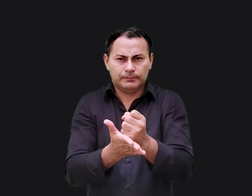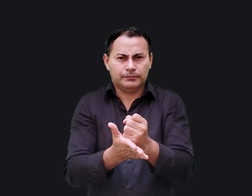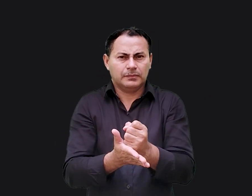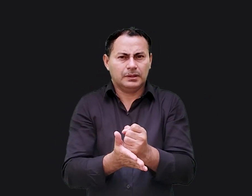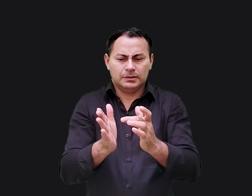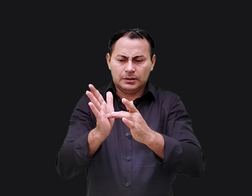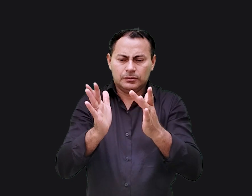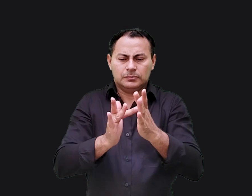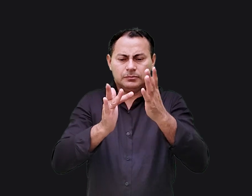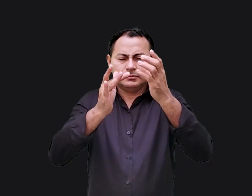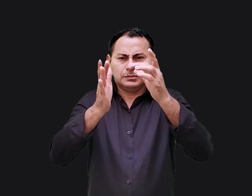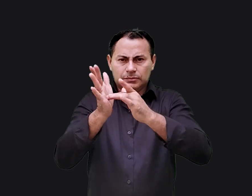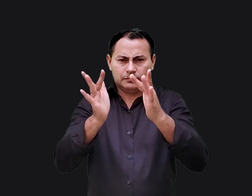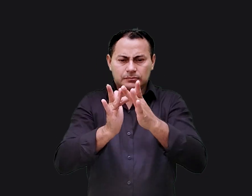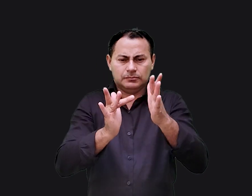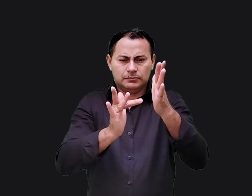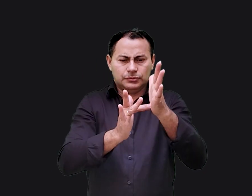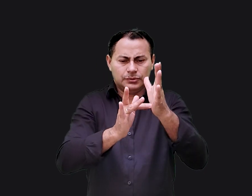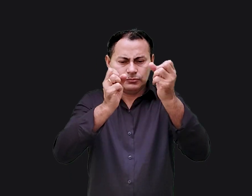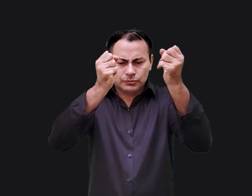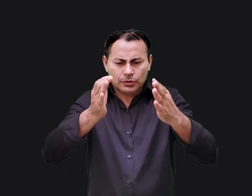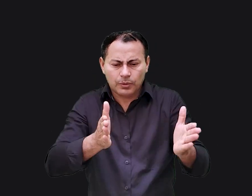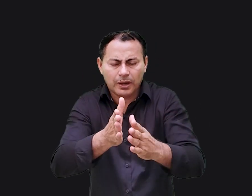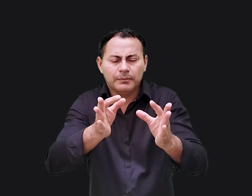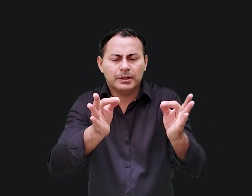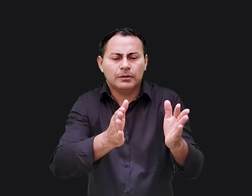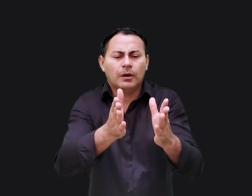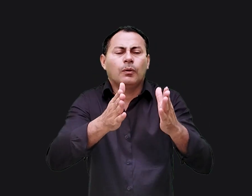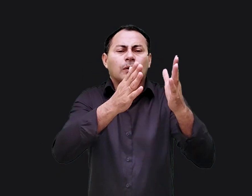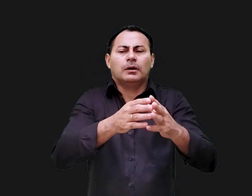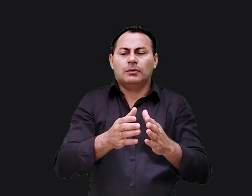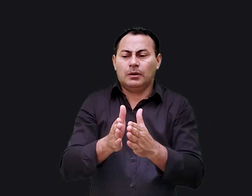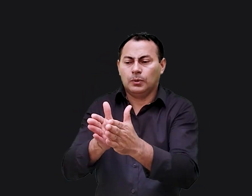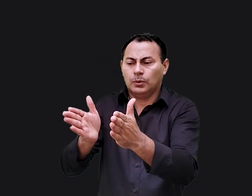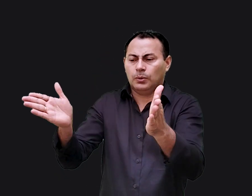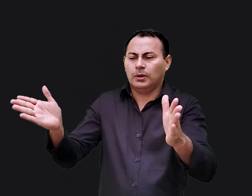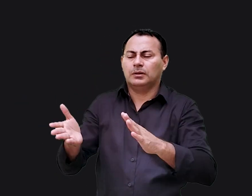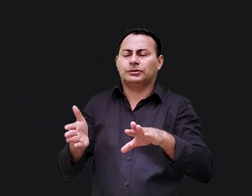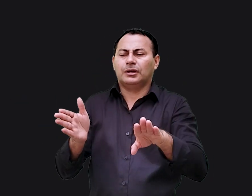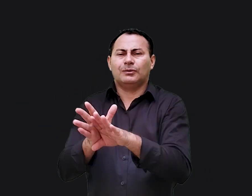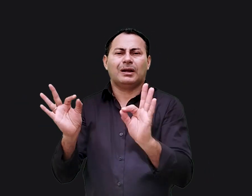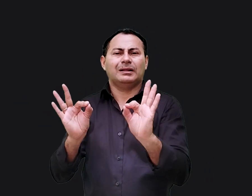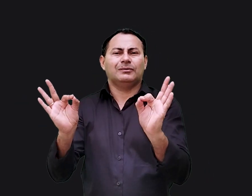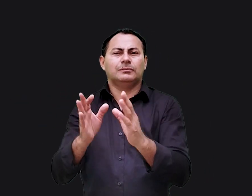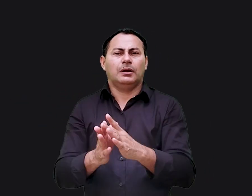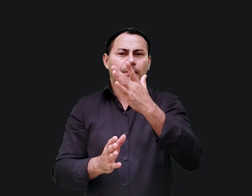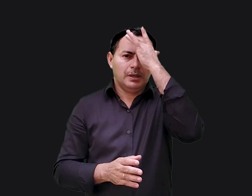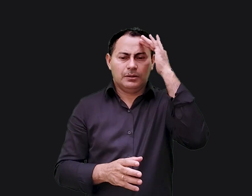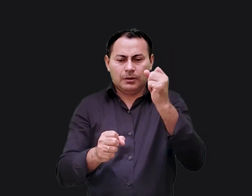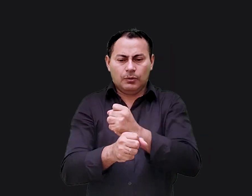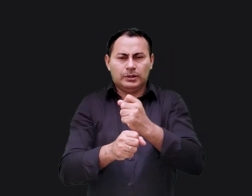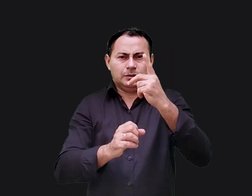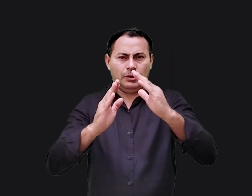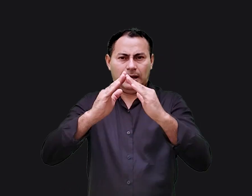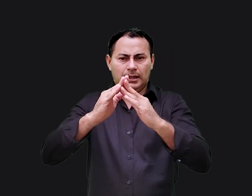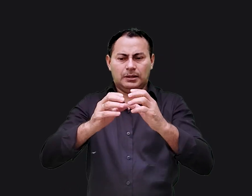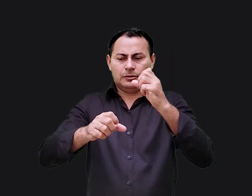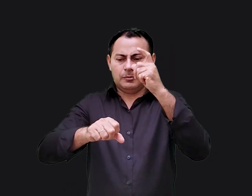Testamento. Ele descreve o caminho estreito que leva a um lugar e o caminho largo que leva a lugar nenhum. O homem que constrói sua casa sobre